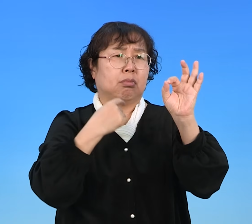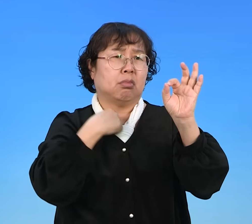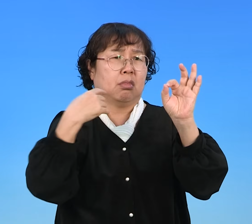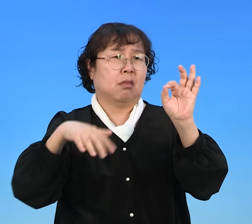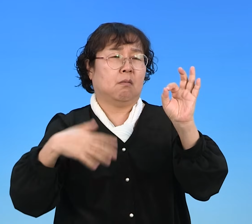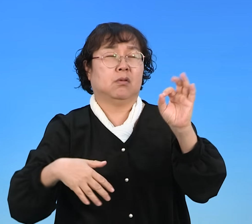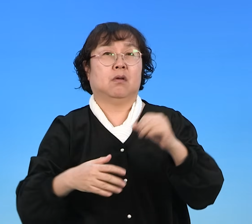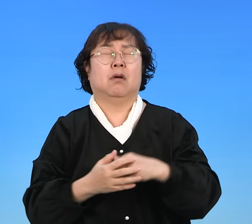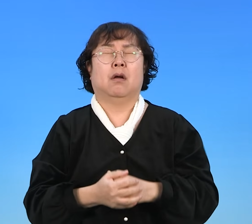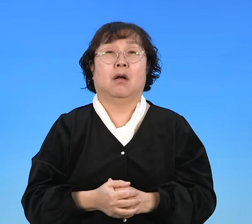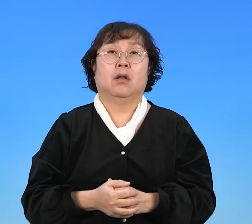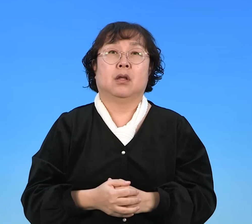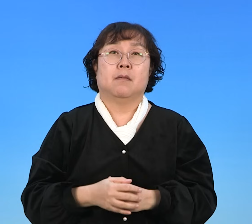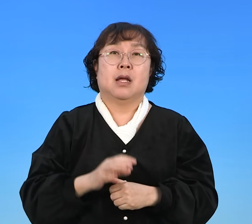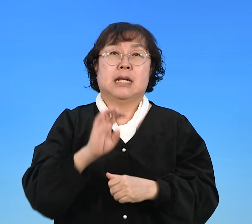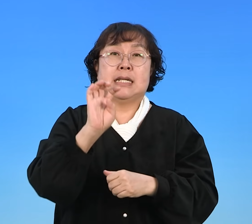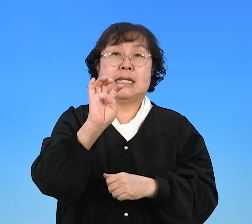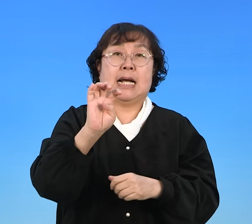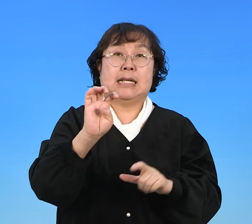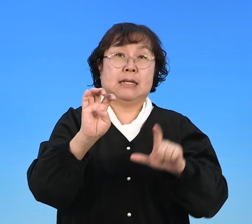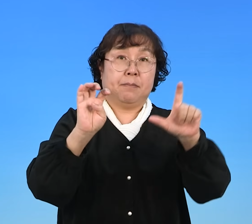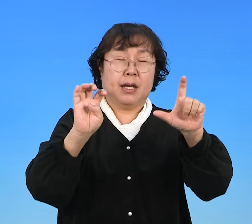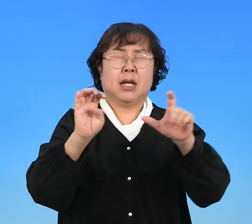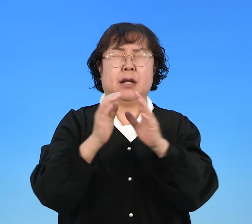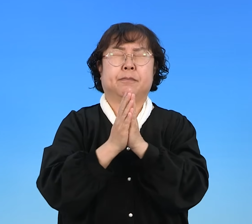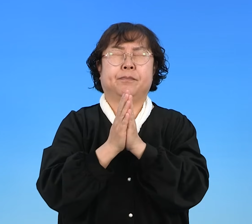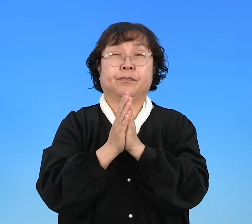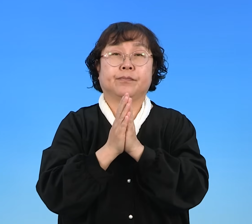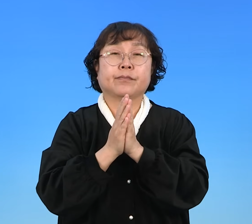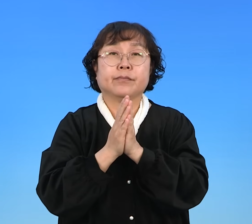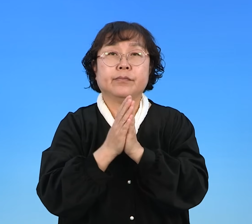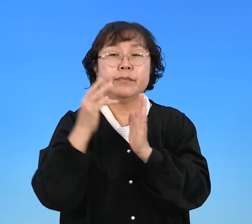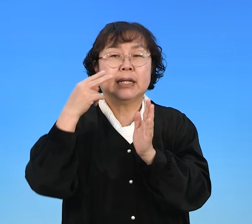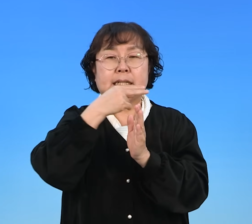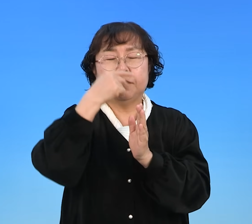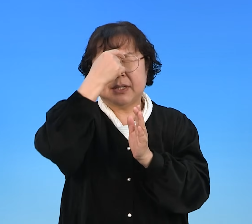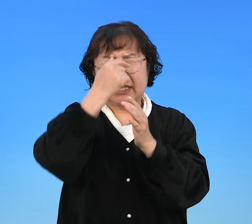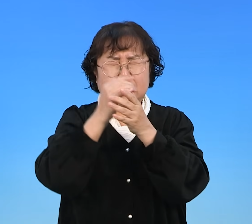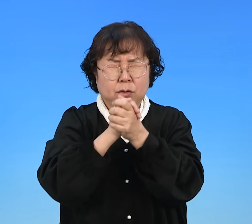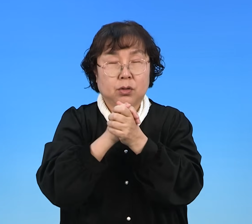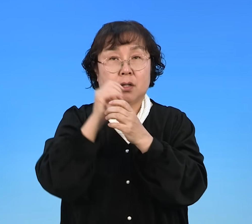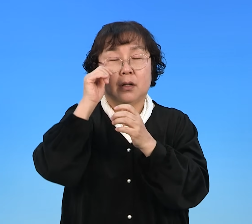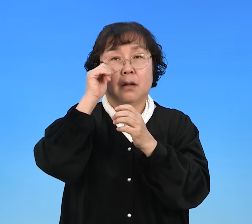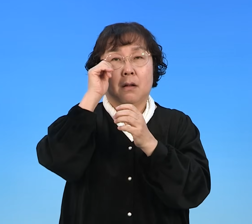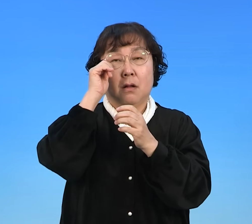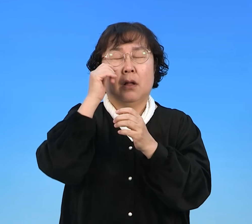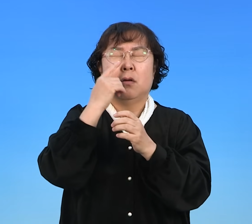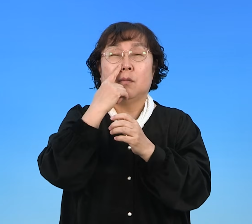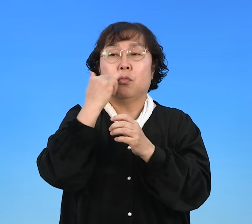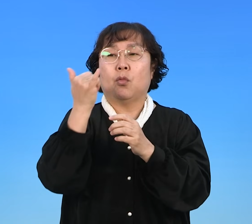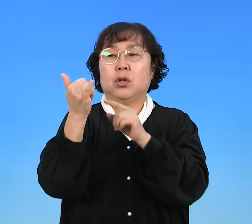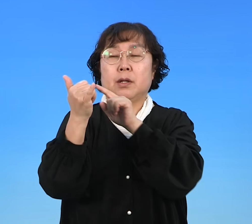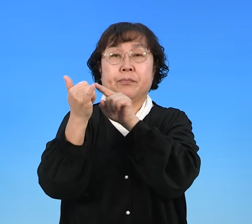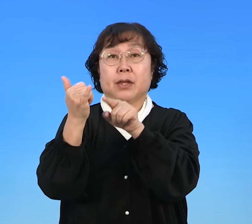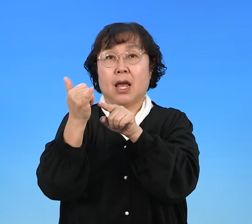엎드려서. 그리고 40일 금식 기도, 저희 아버지 어머니에게 이건 선택이 아니에요.